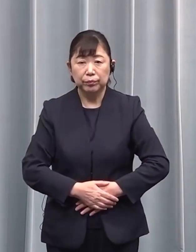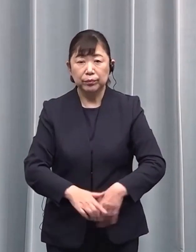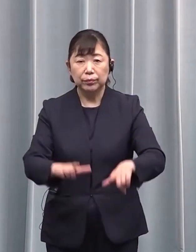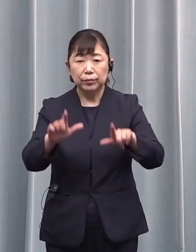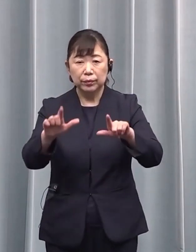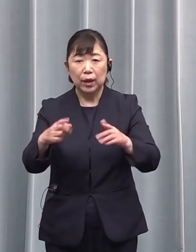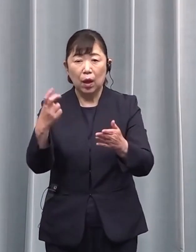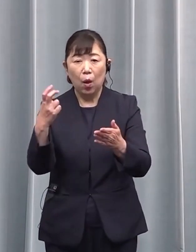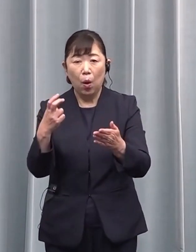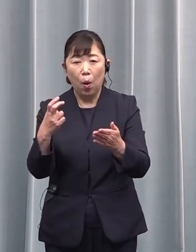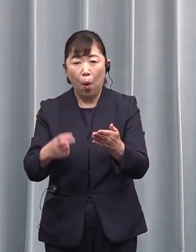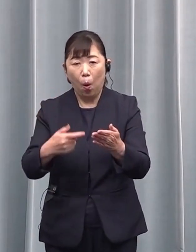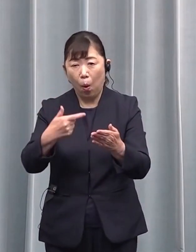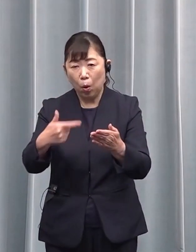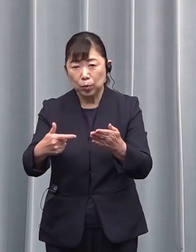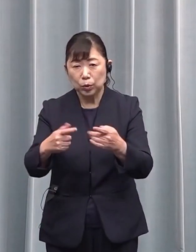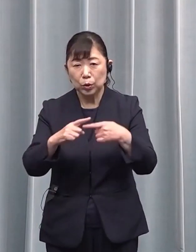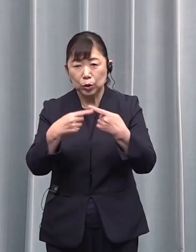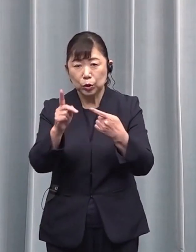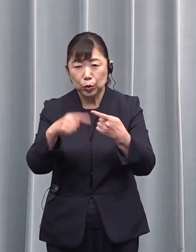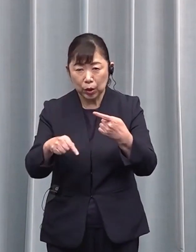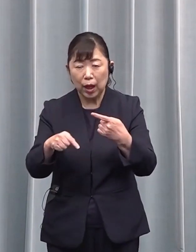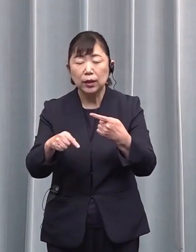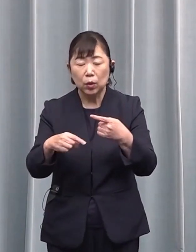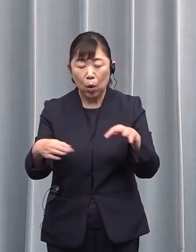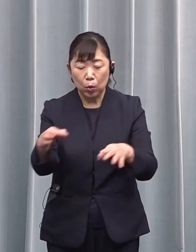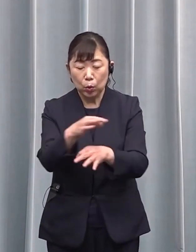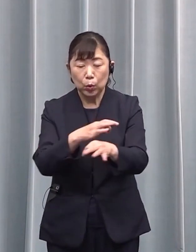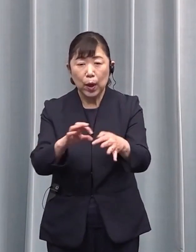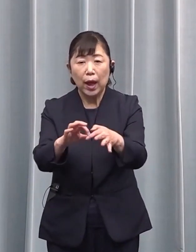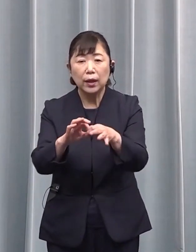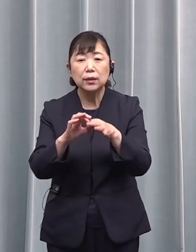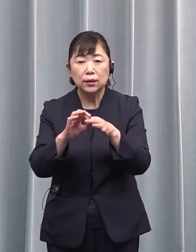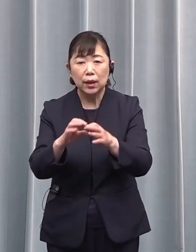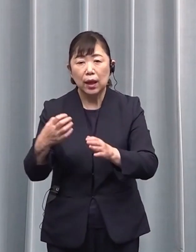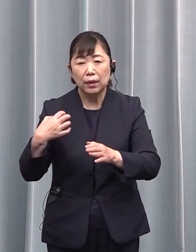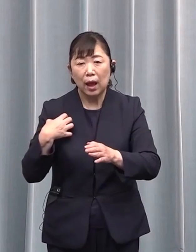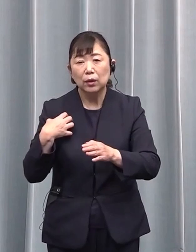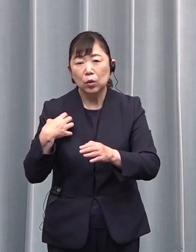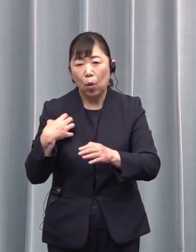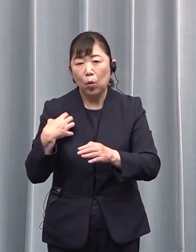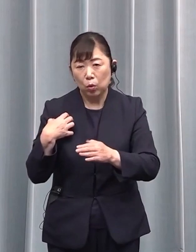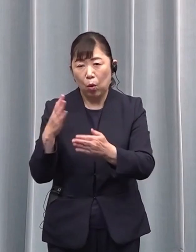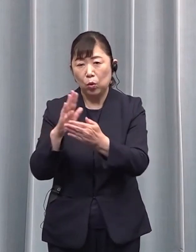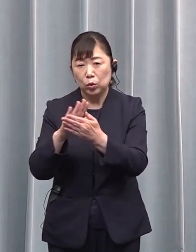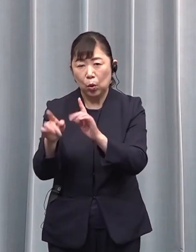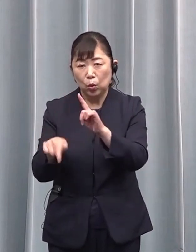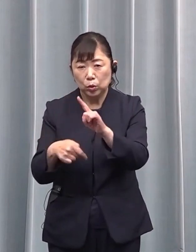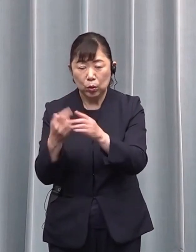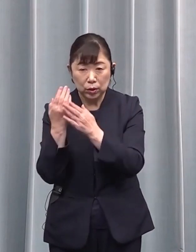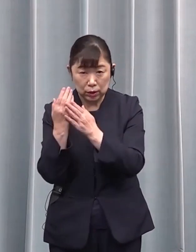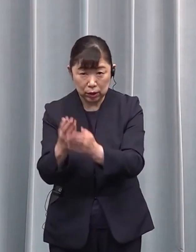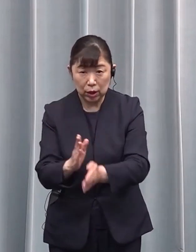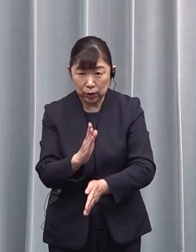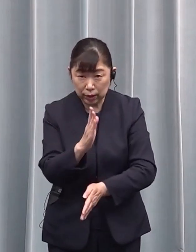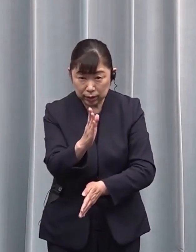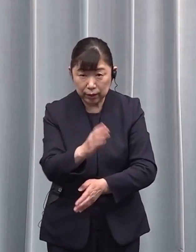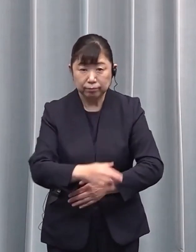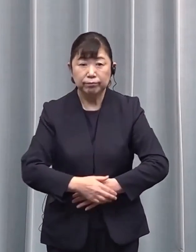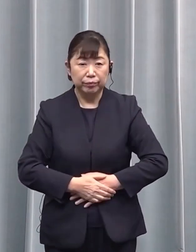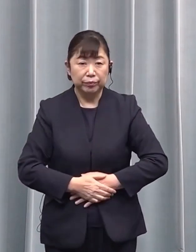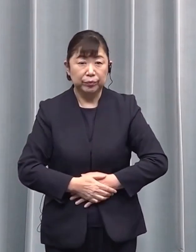法務また入管の行政に関する運営に関しては、その担当所管の省庁にお聞きをいただきたいと思います。